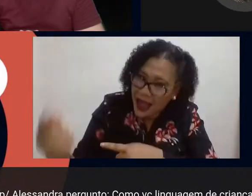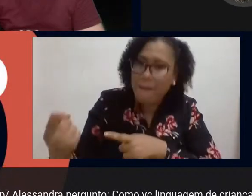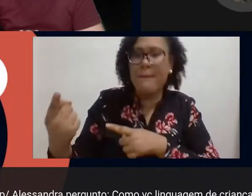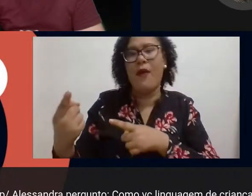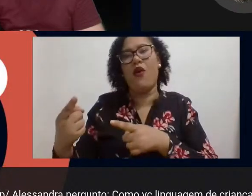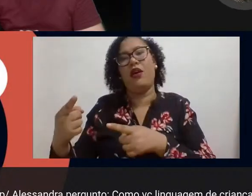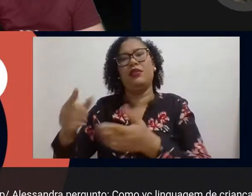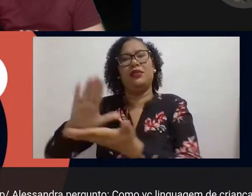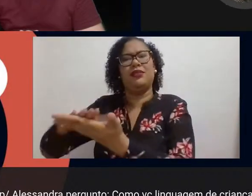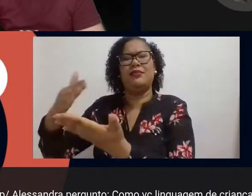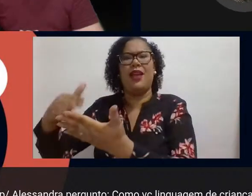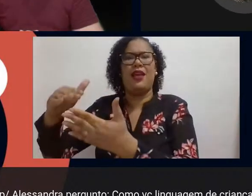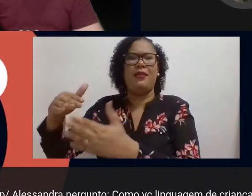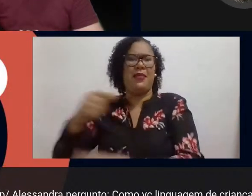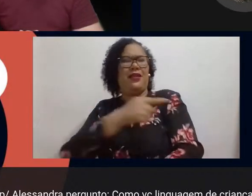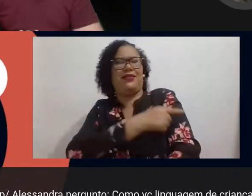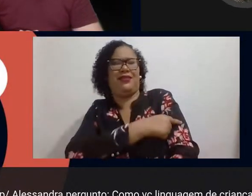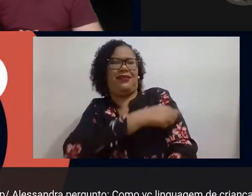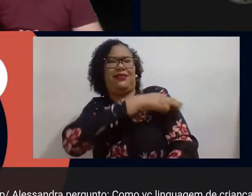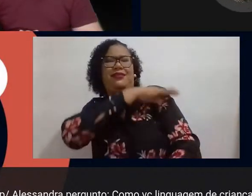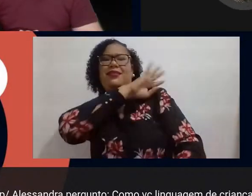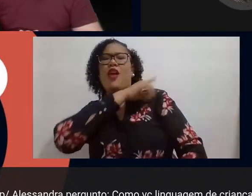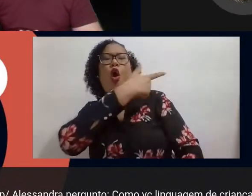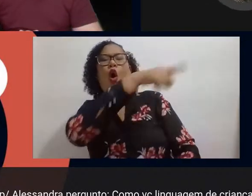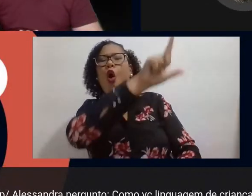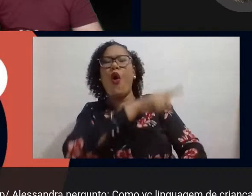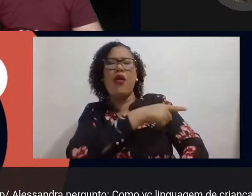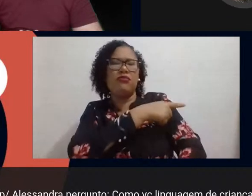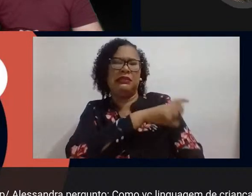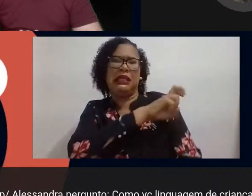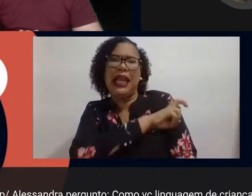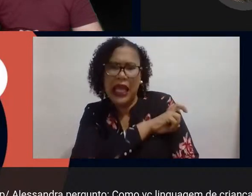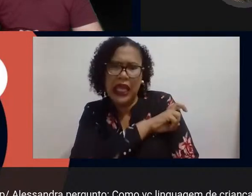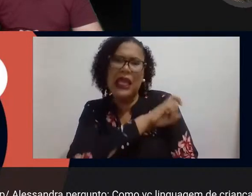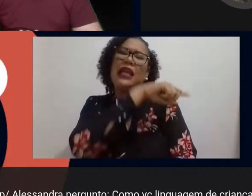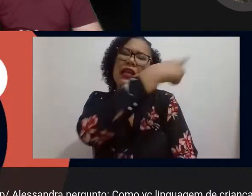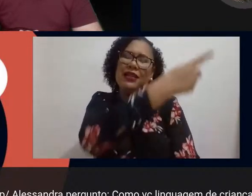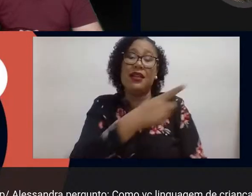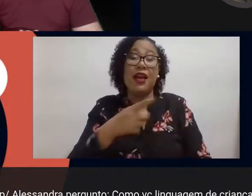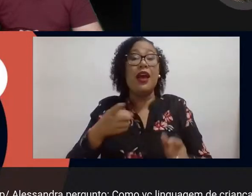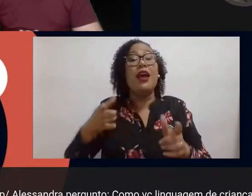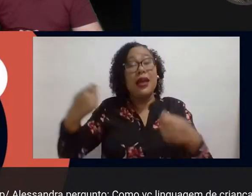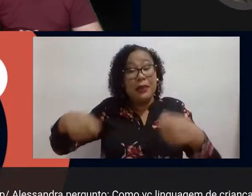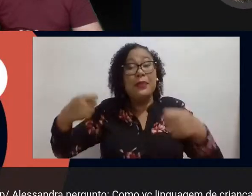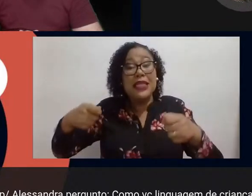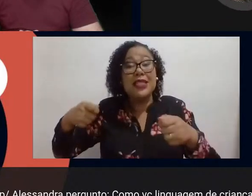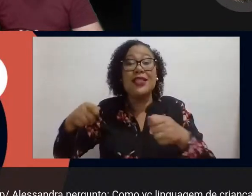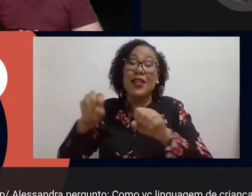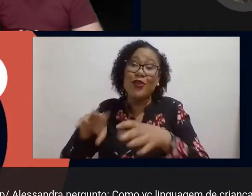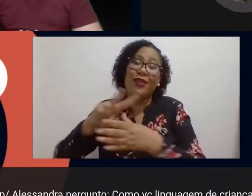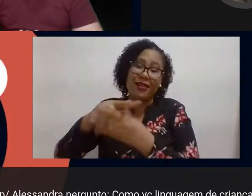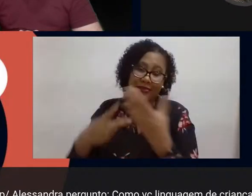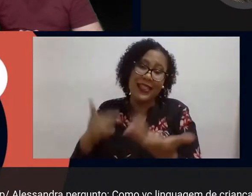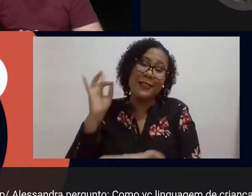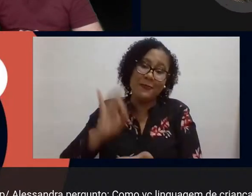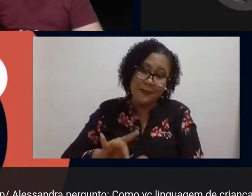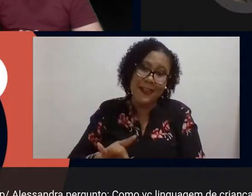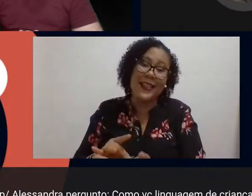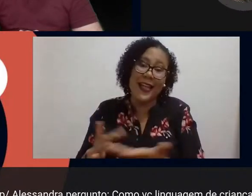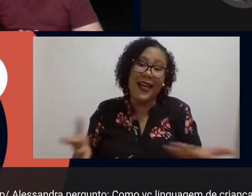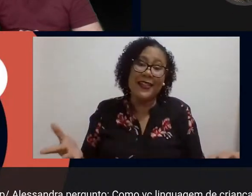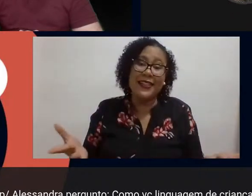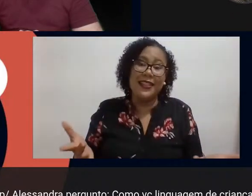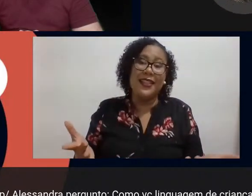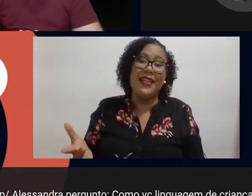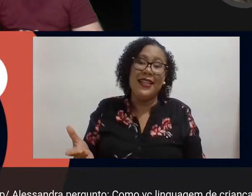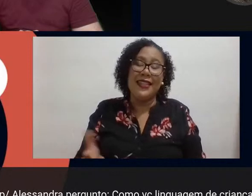criança tem que ter a aquisição da língua de sinais para posteriormente ela ser acompanhada por um intérprete, seja no 5º ano e sérias